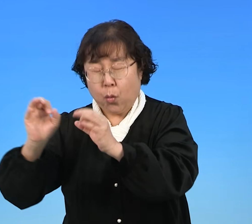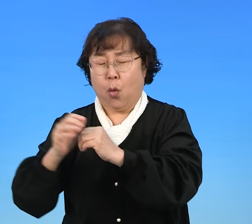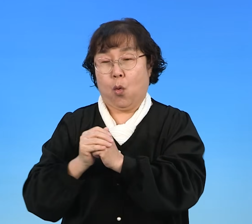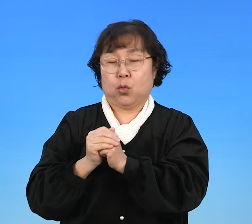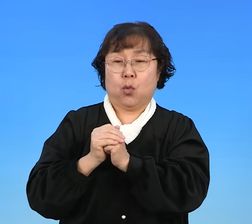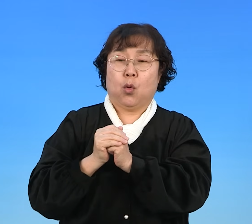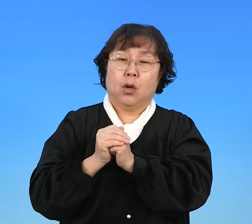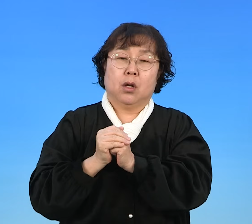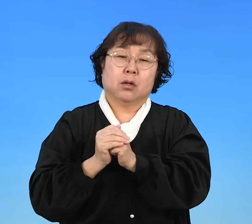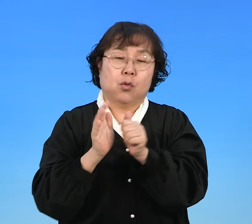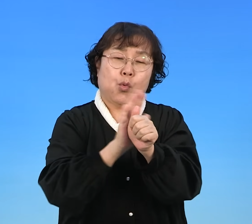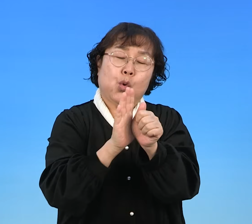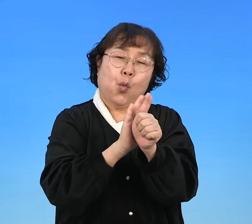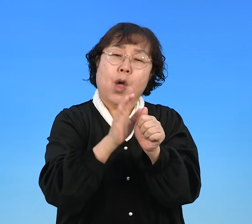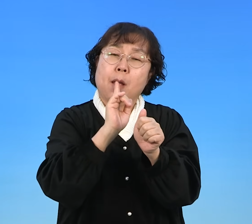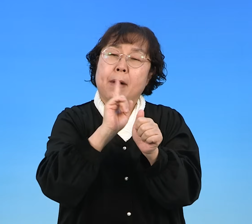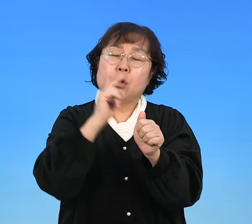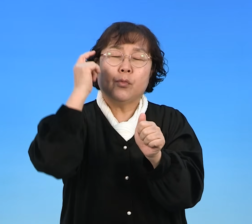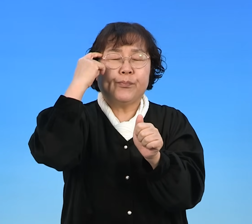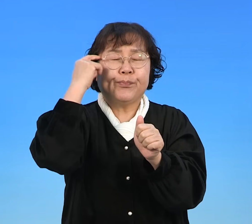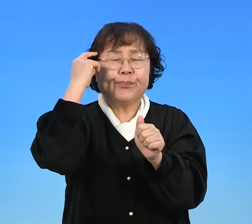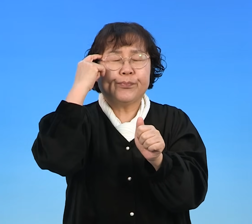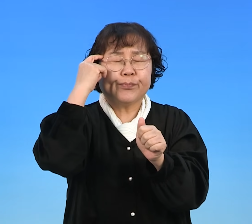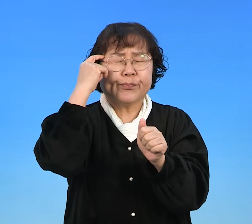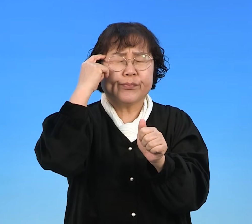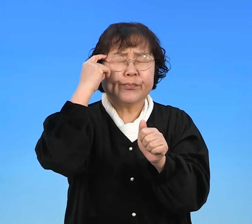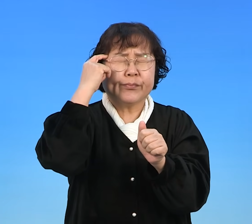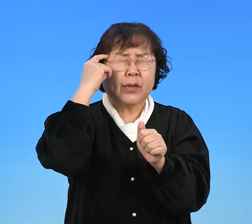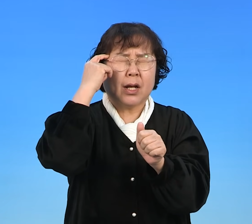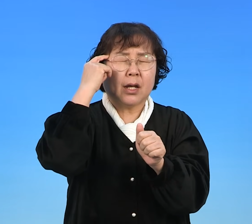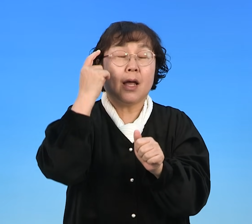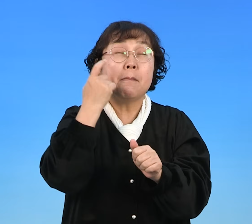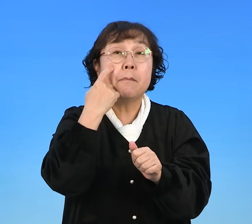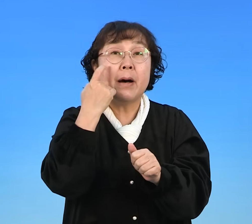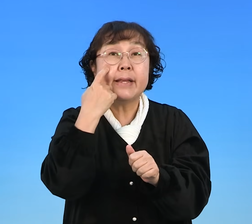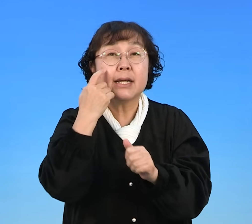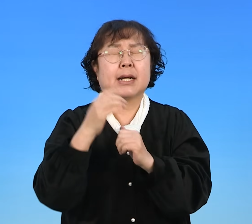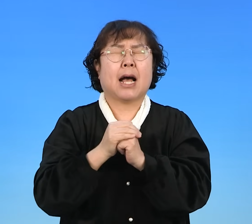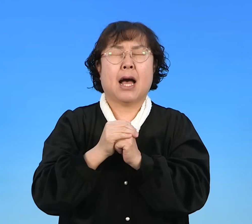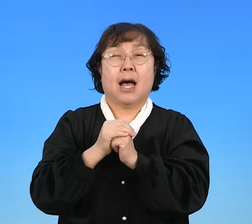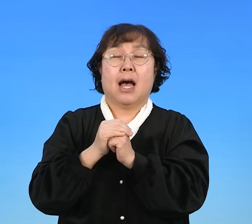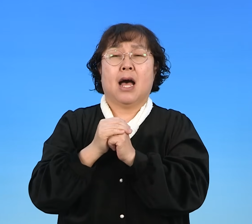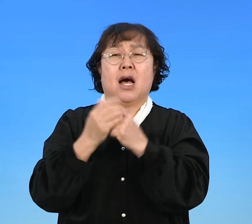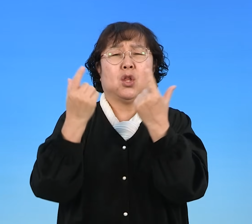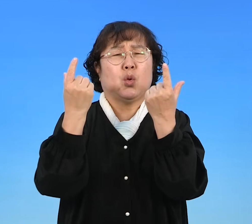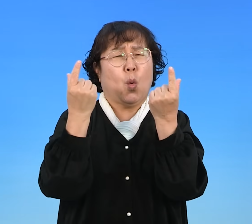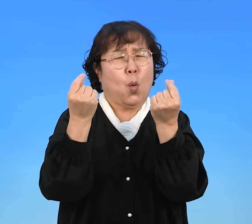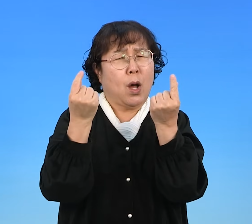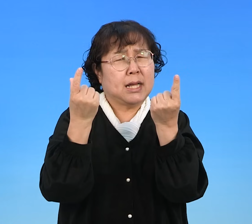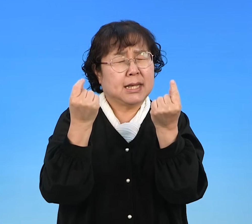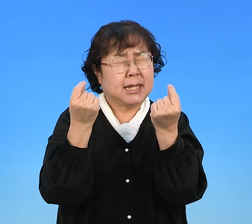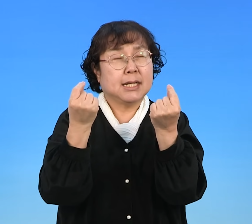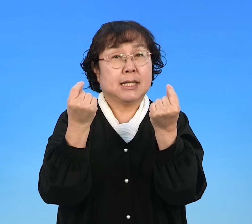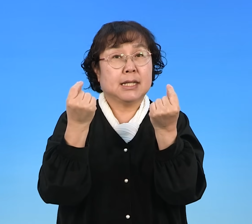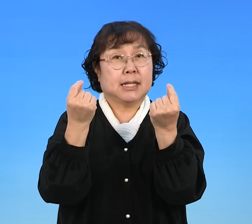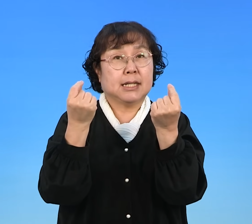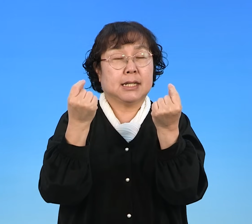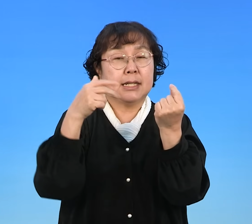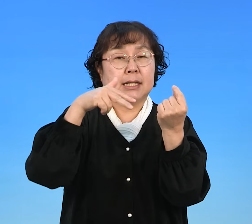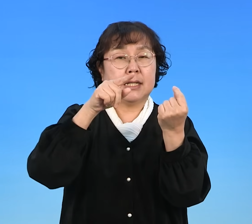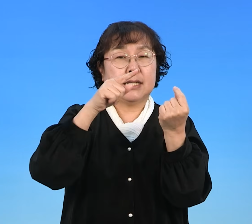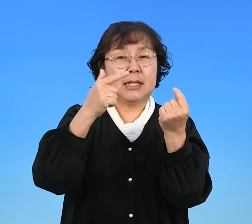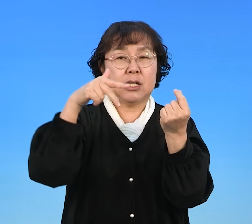격려의 말씀도 떠올려 보니까요, 이것들에는 똑같은 전제가 하나 있더라고요. 그 전제가